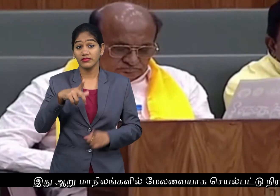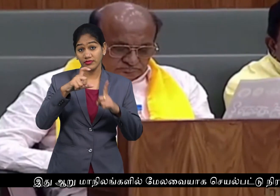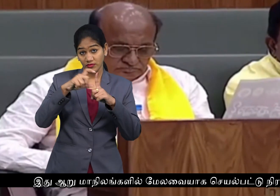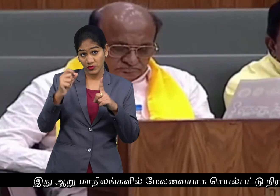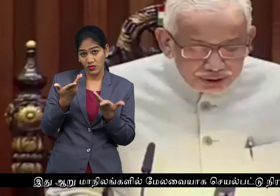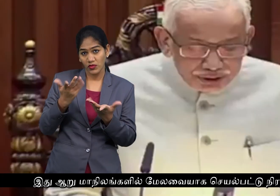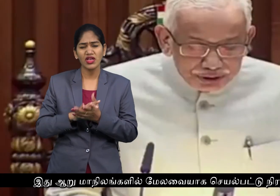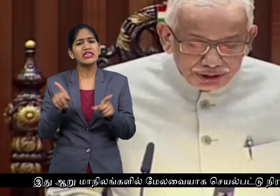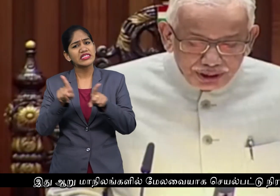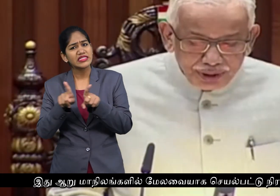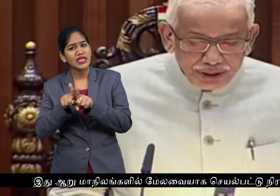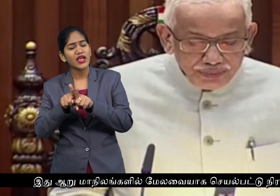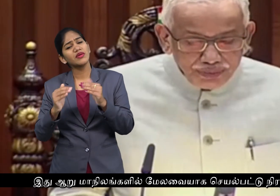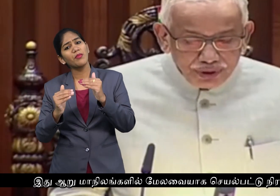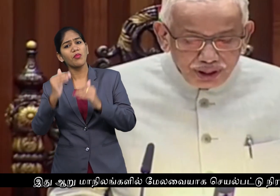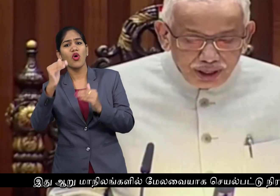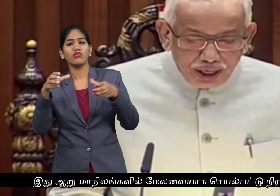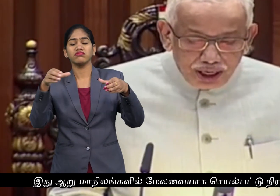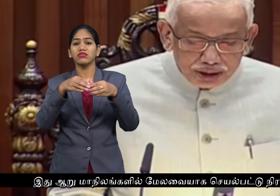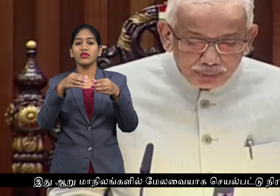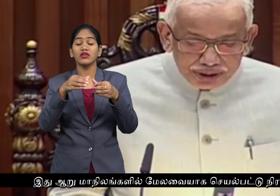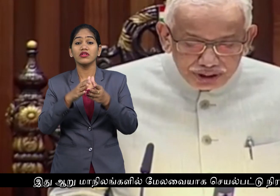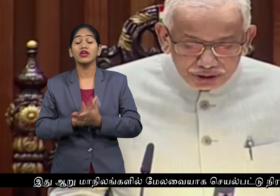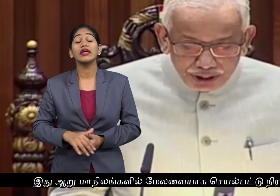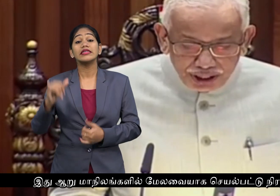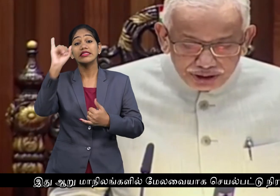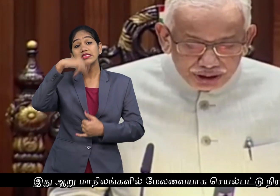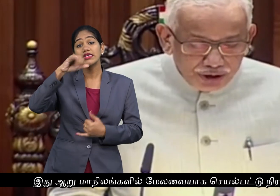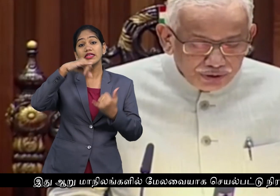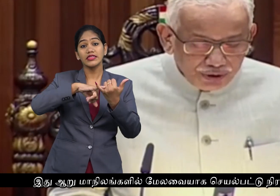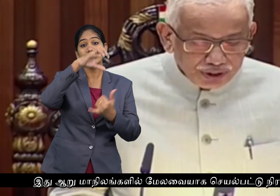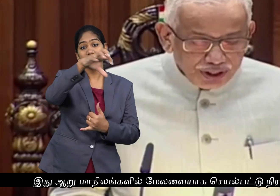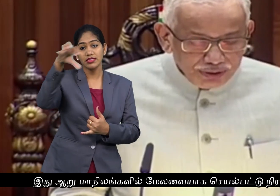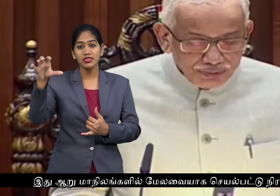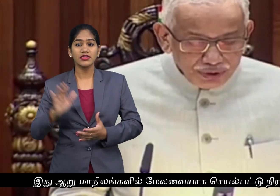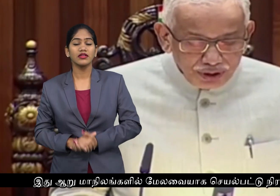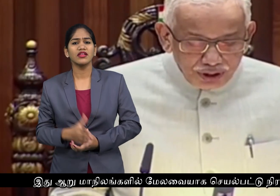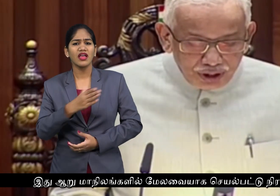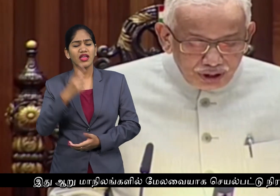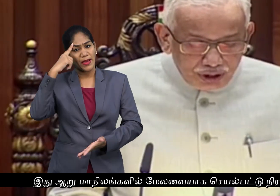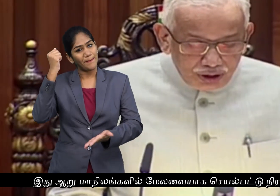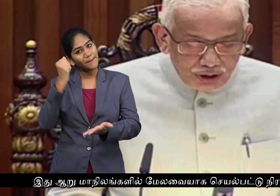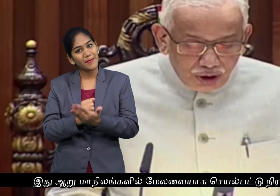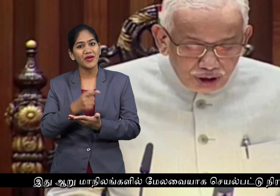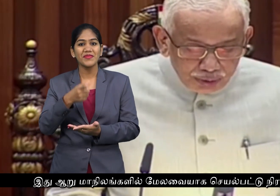இது 6 மாநிலங்களில் மேலவையாக செயல்பட்டு நிரந்தர வீடாக உள்ளது.